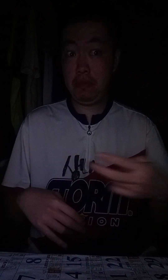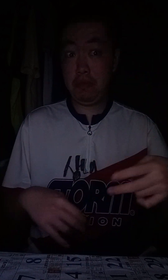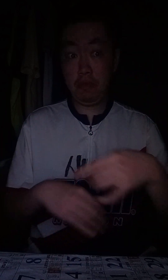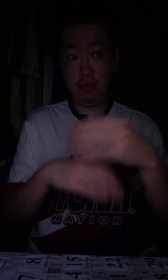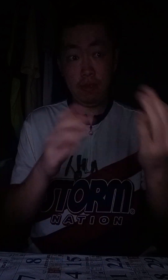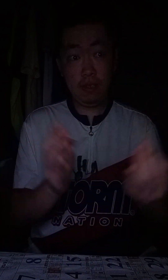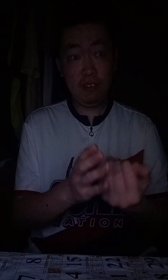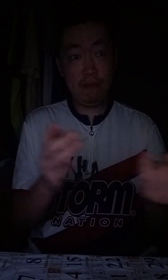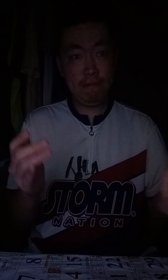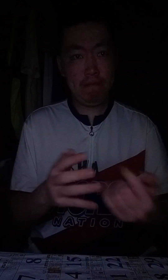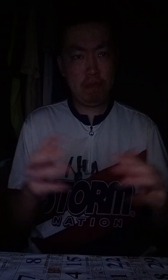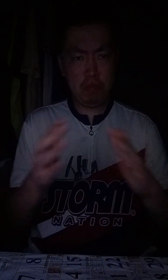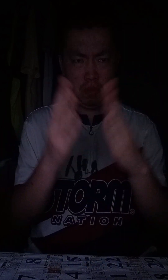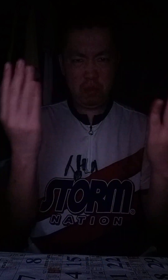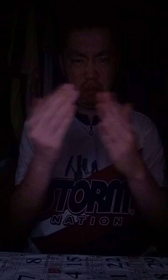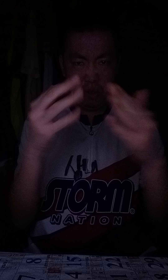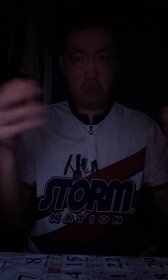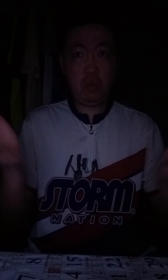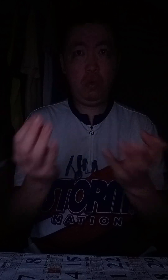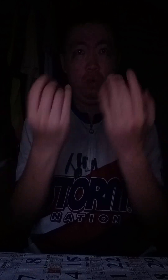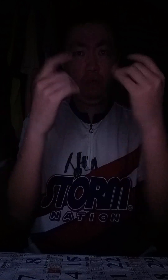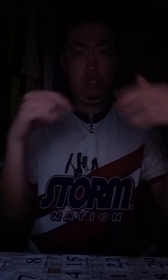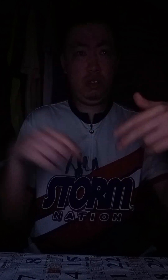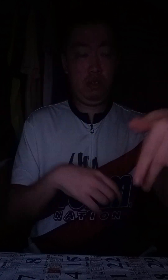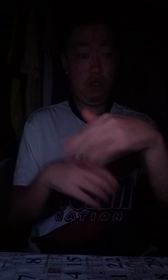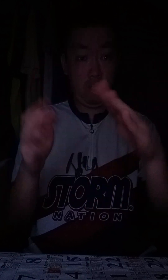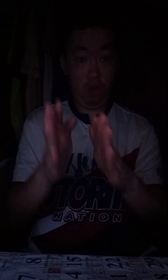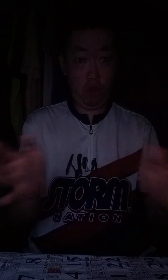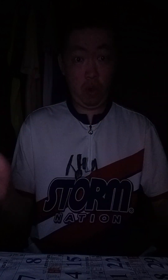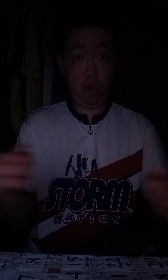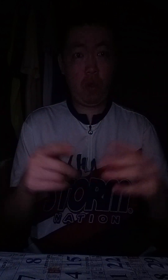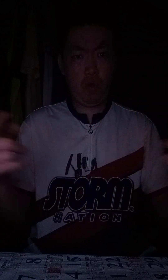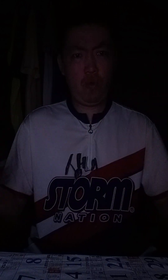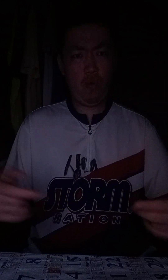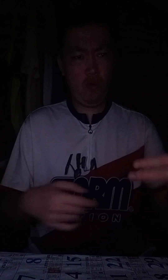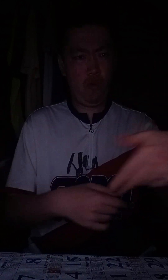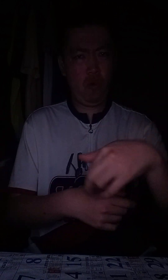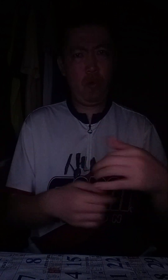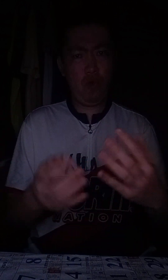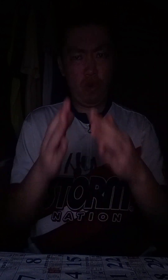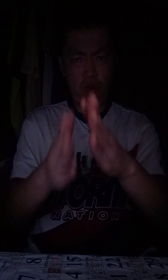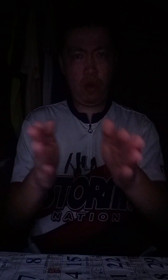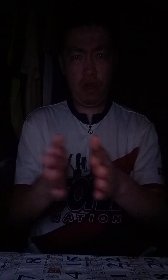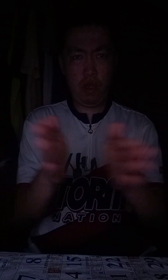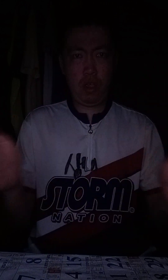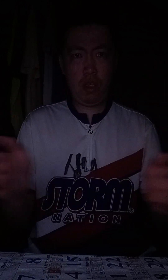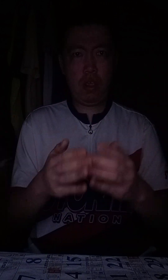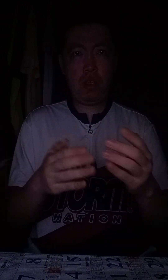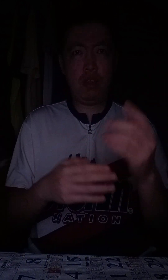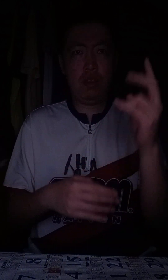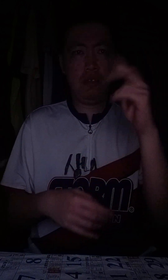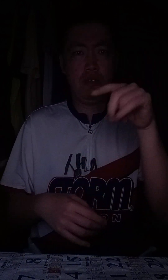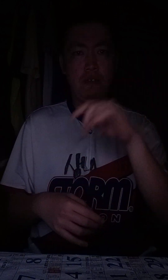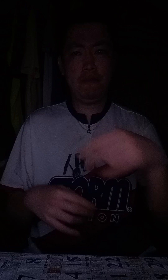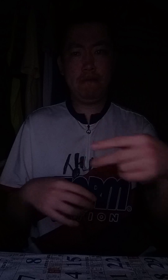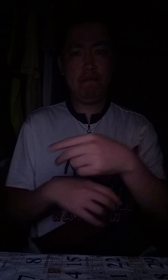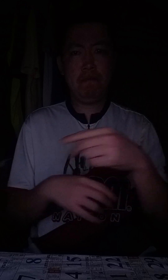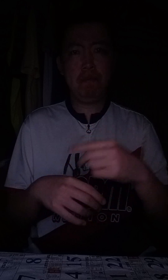특성상 골목이 많죠. 시내버스는 대로변이 많은데 골목으로 많이 다녀요. 하지만 기사들의 처우는